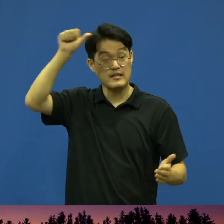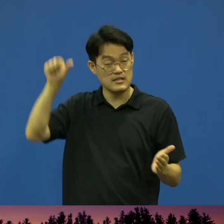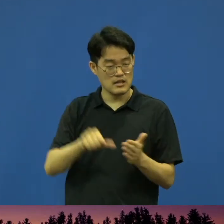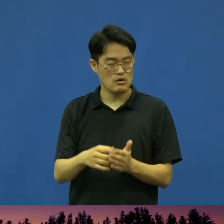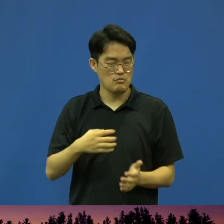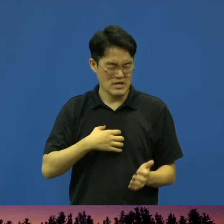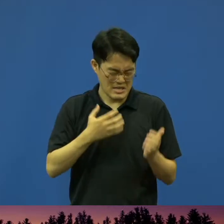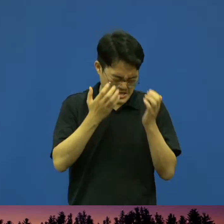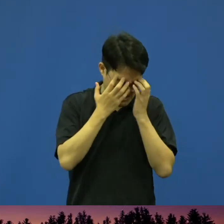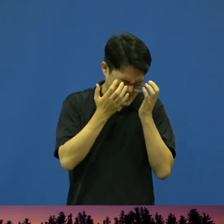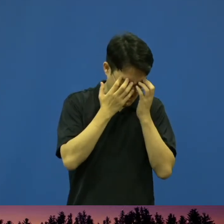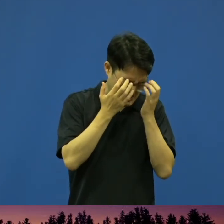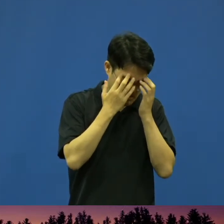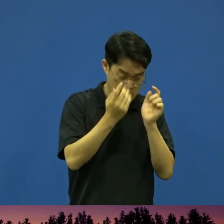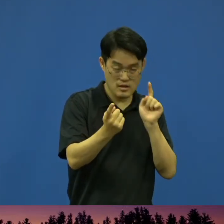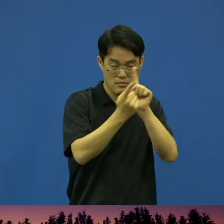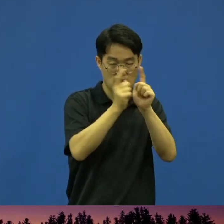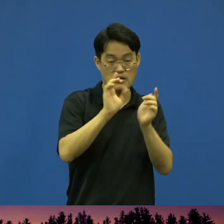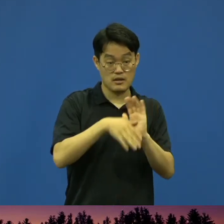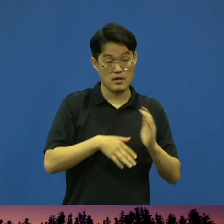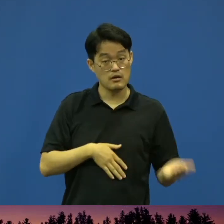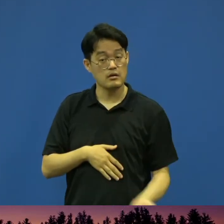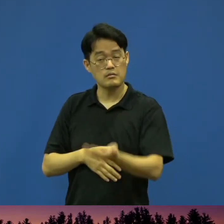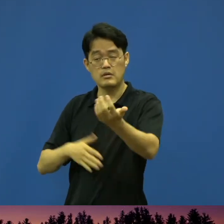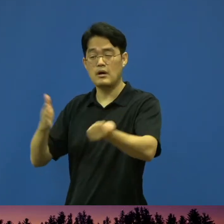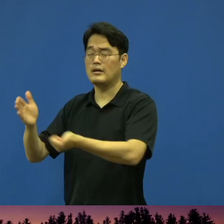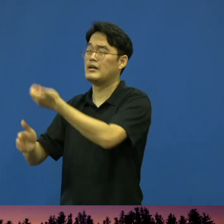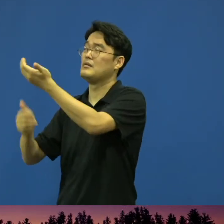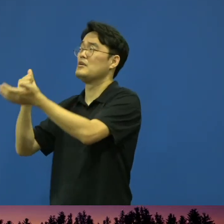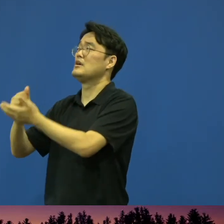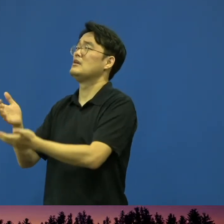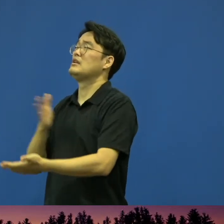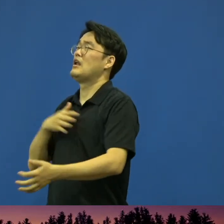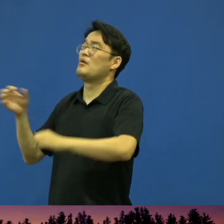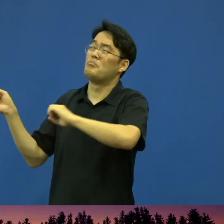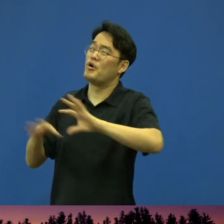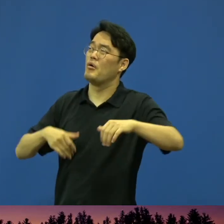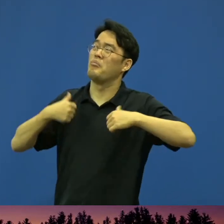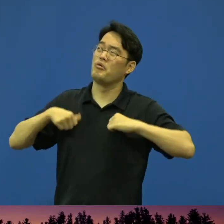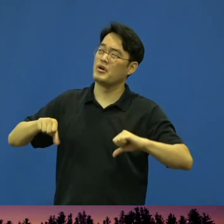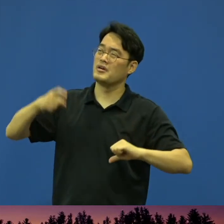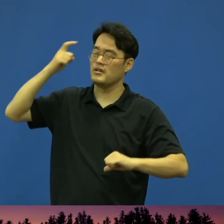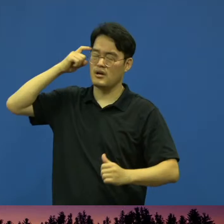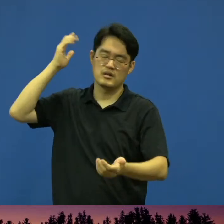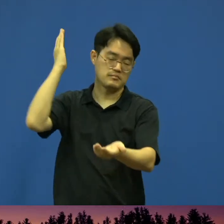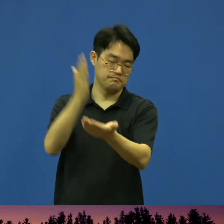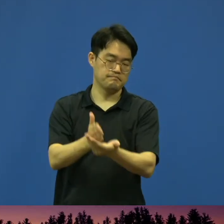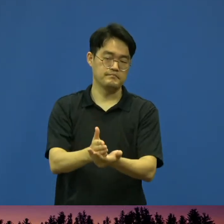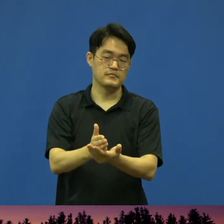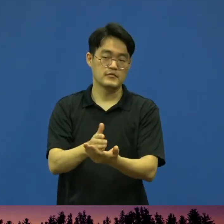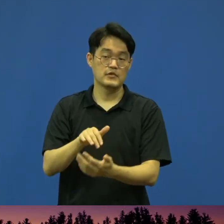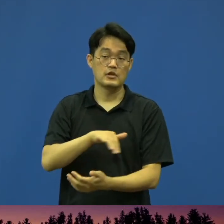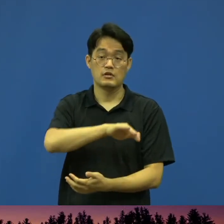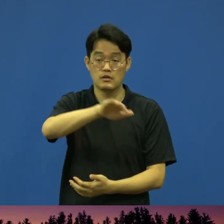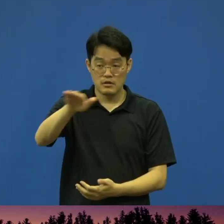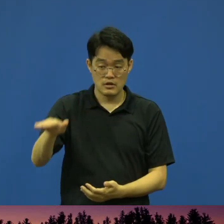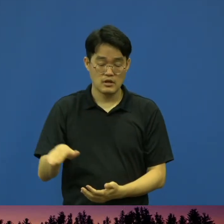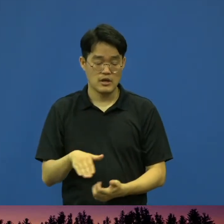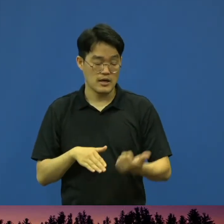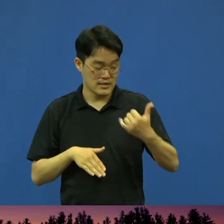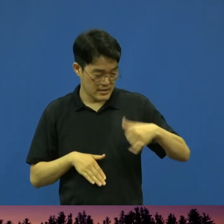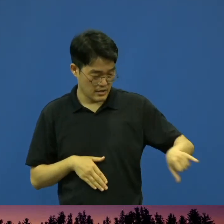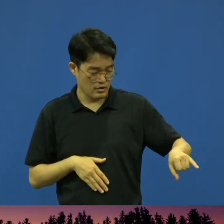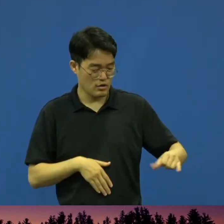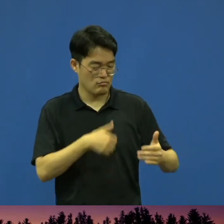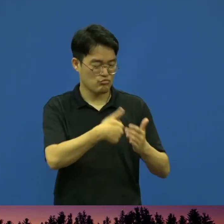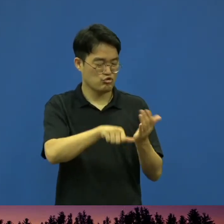찾아올 때 여러분, 하나님이 우리를 버렸다고 생각하지 마십시오. 우리의 자녀에게 내 물질의 문제, 사업장의